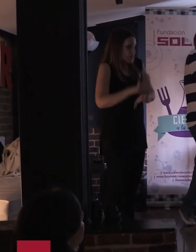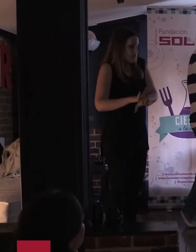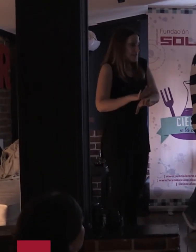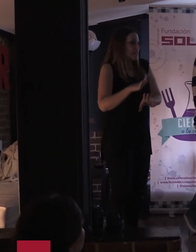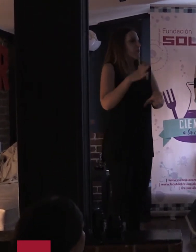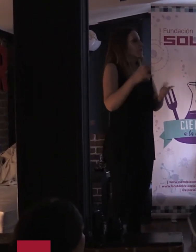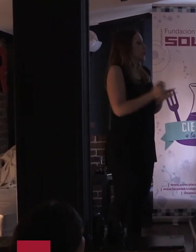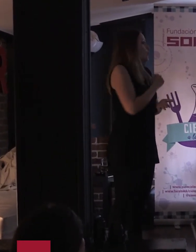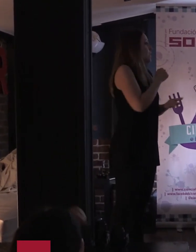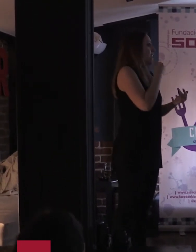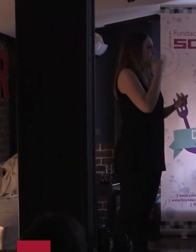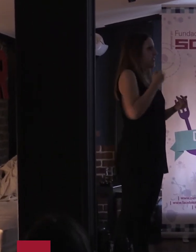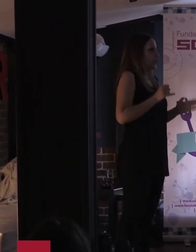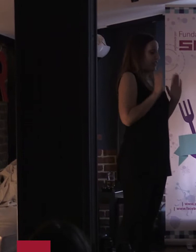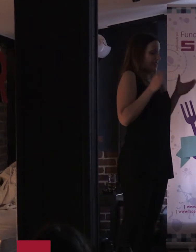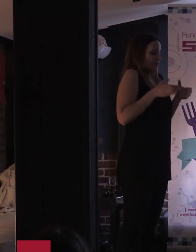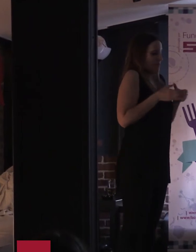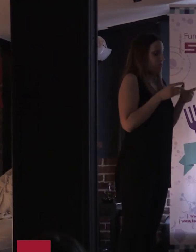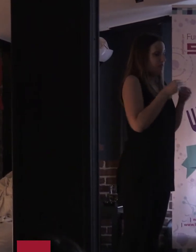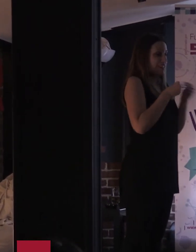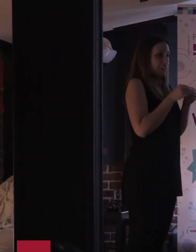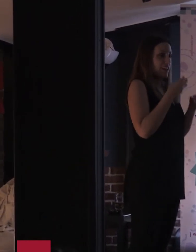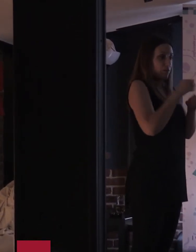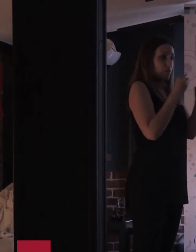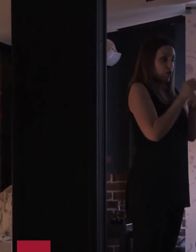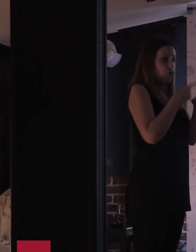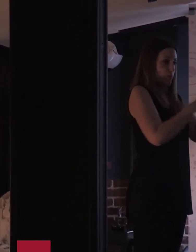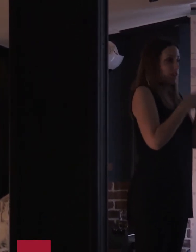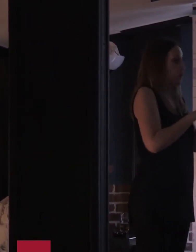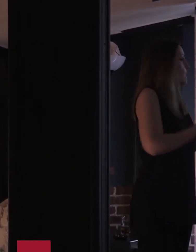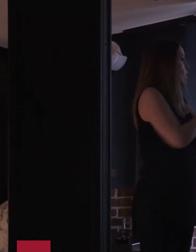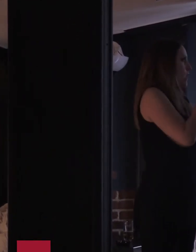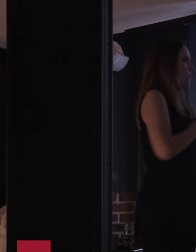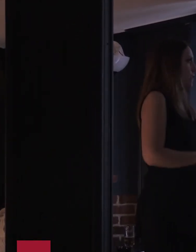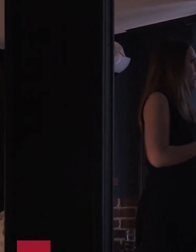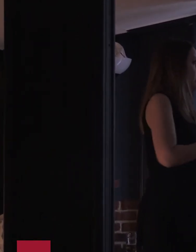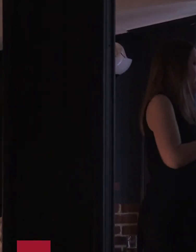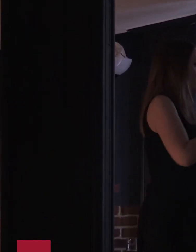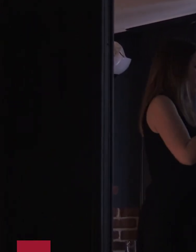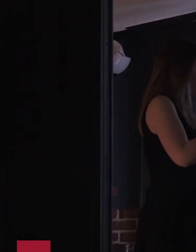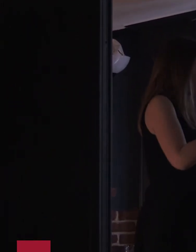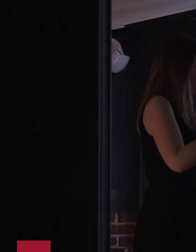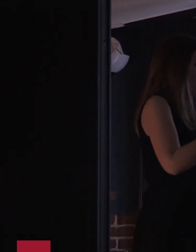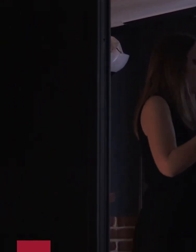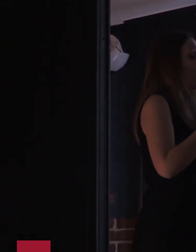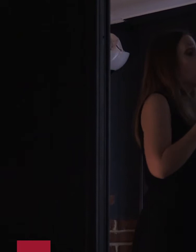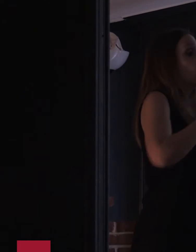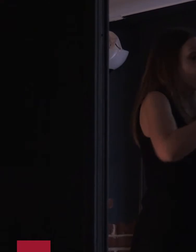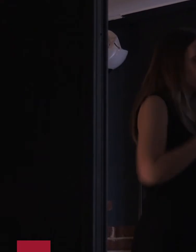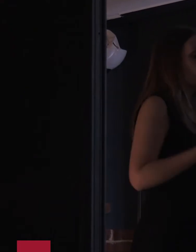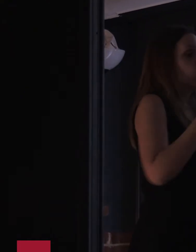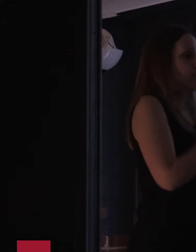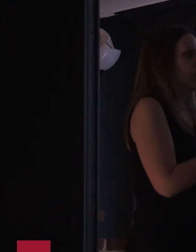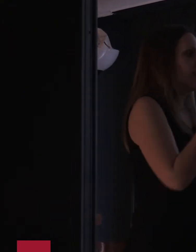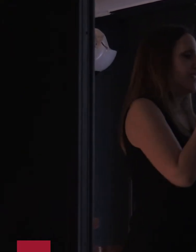la electrónica viene encapsulada en material biocompatible, pero al final, para que una neurona vuelva a conducir, le tienes que